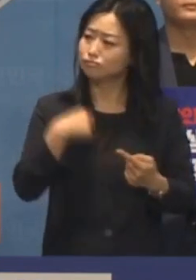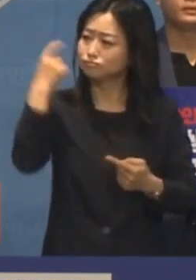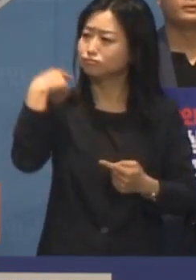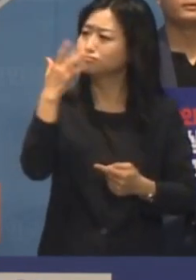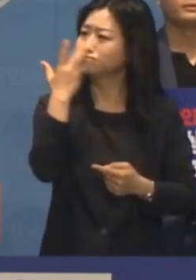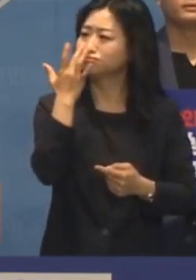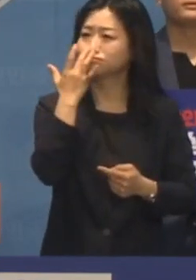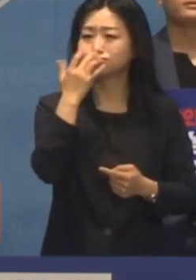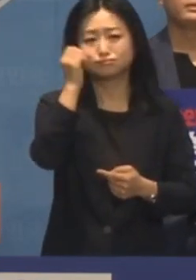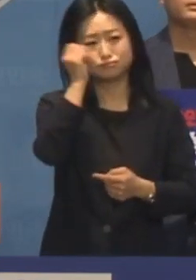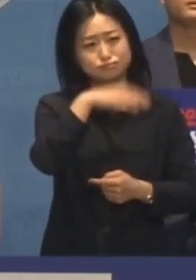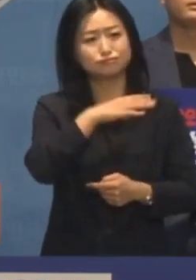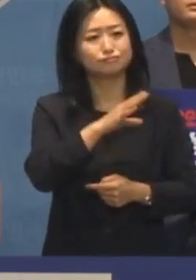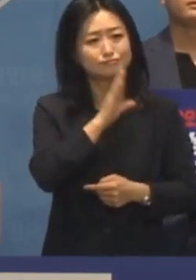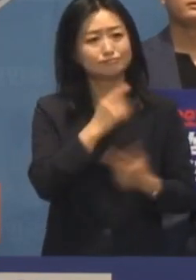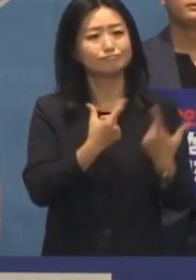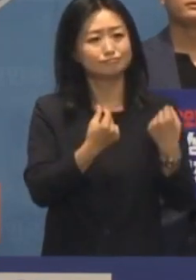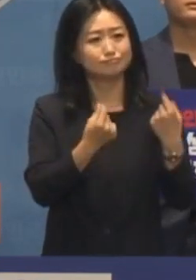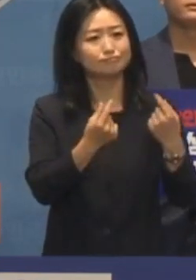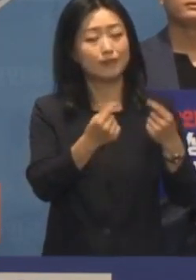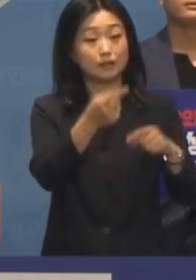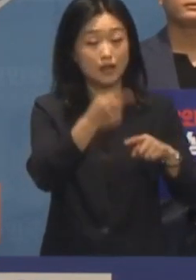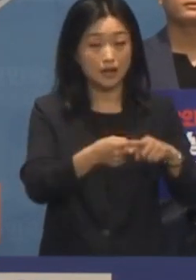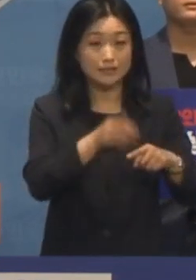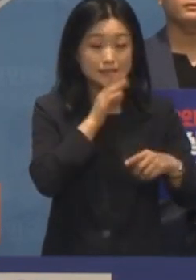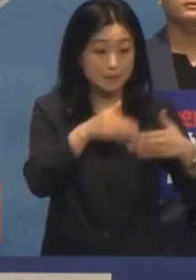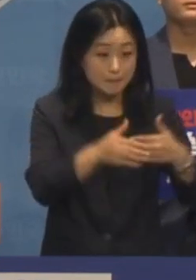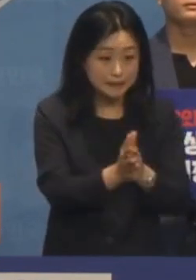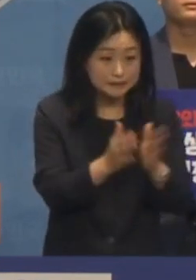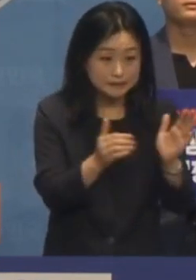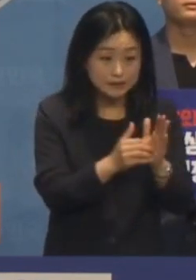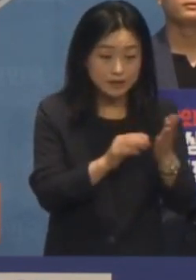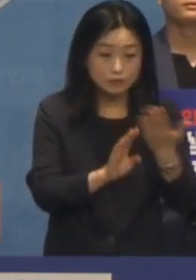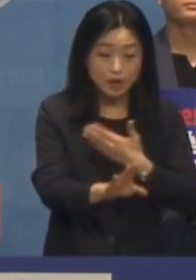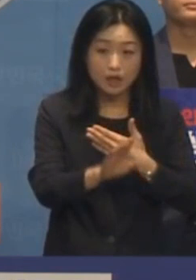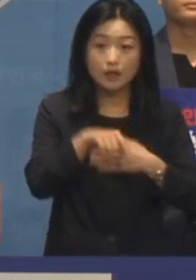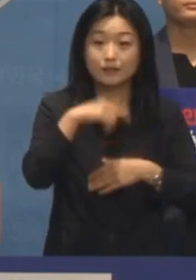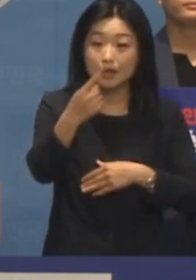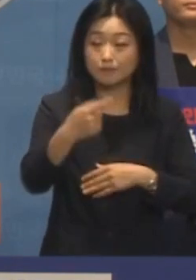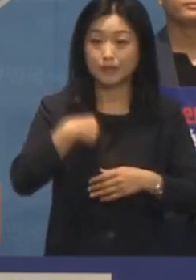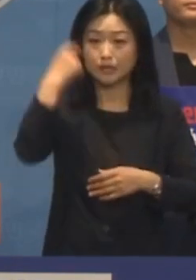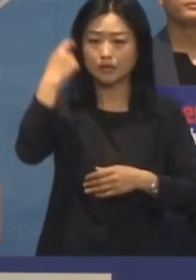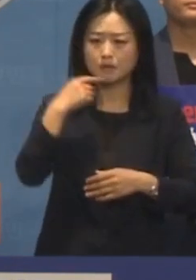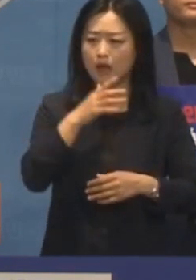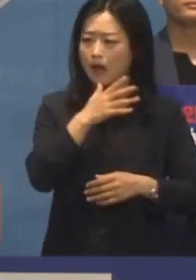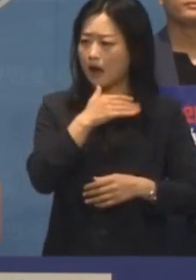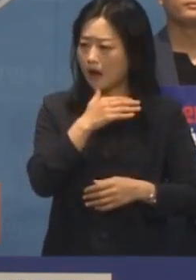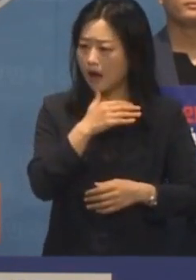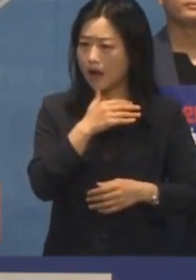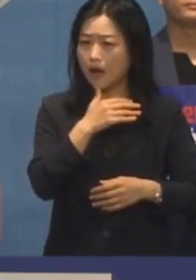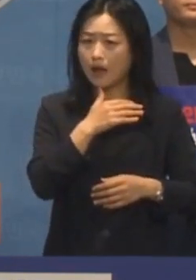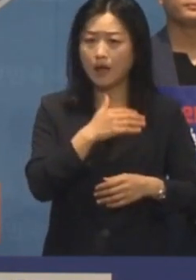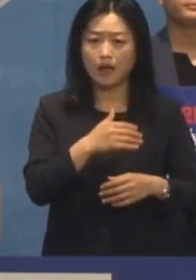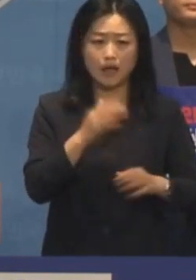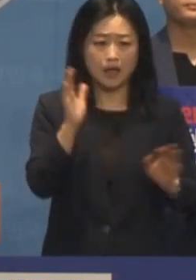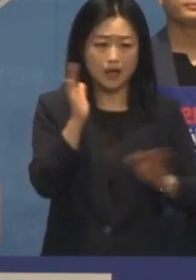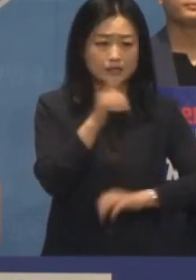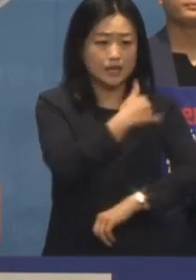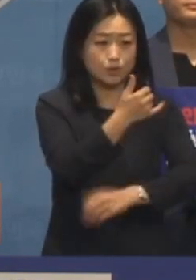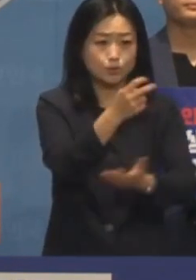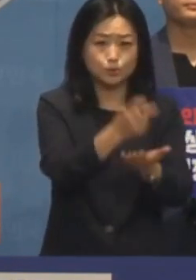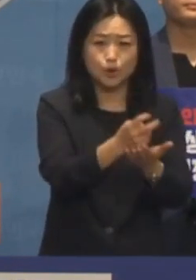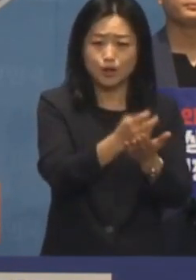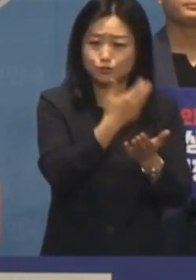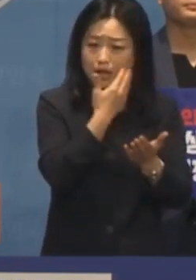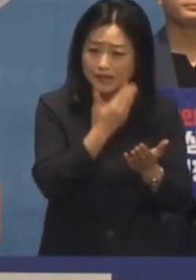그저 주어진 권리라고 생각했습니다. 그런데 학생 인권 조례가 폐지되고 나서야 저는 그 조례가 갖는 의미를 알게